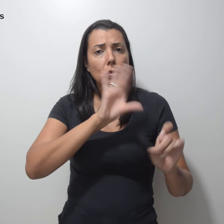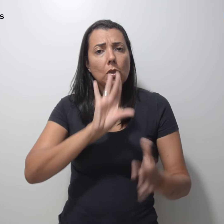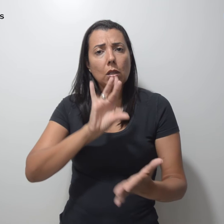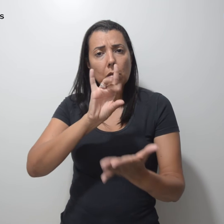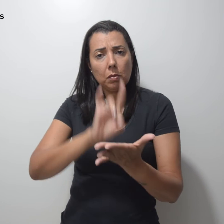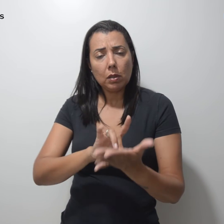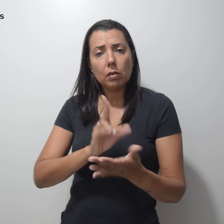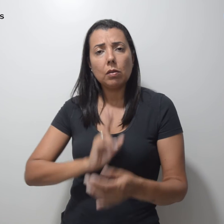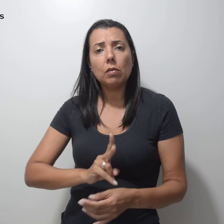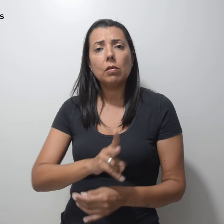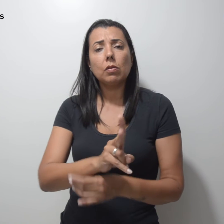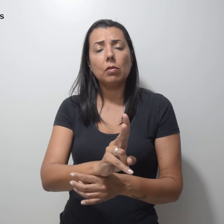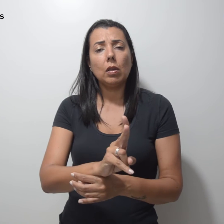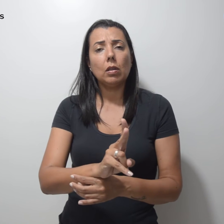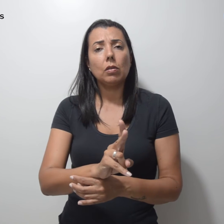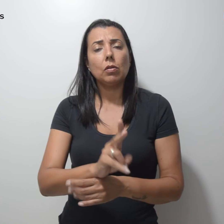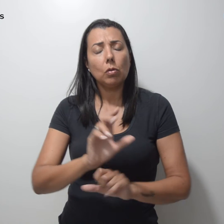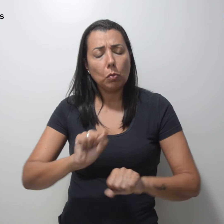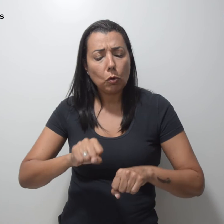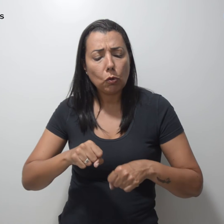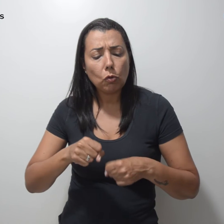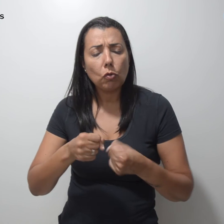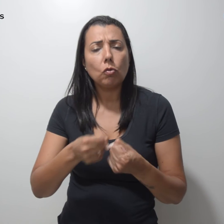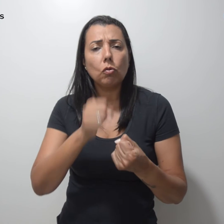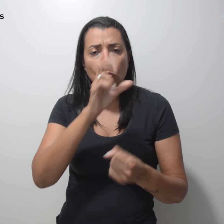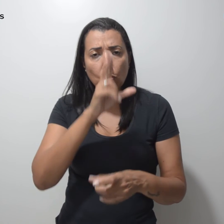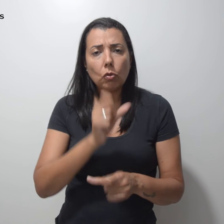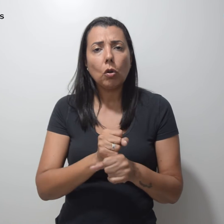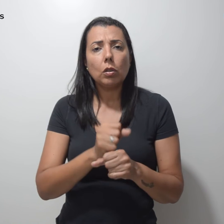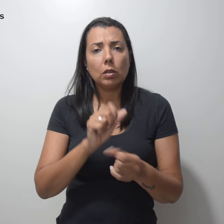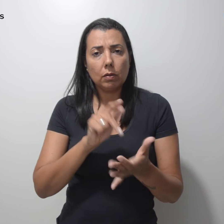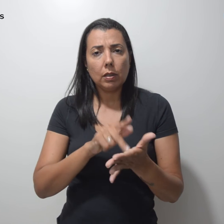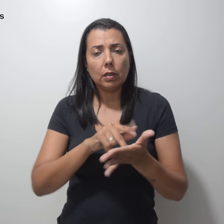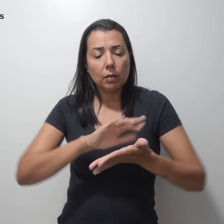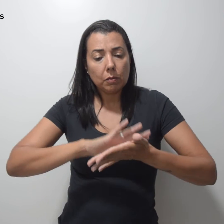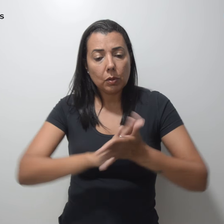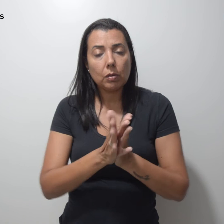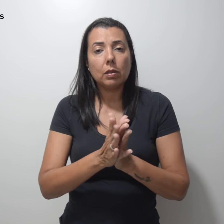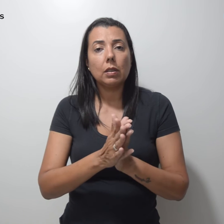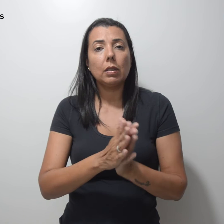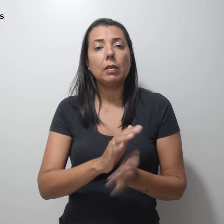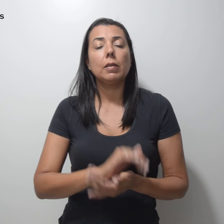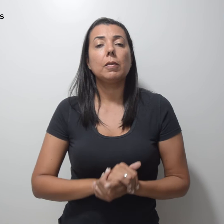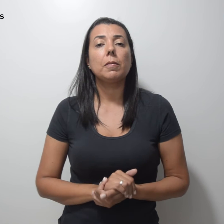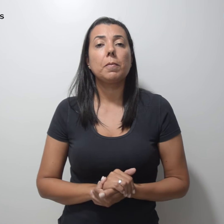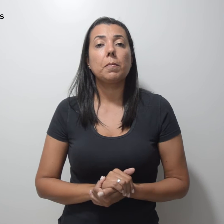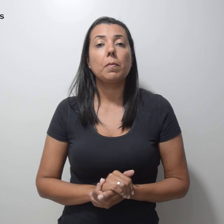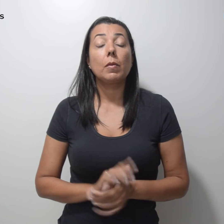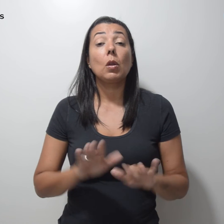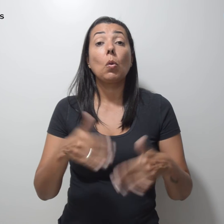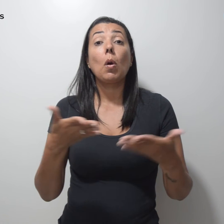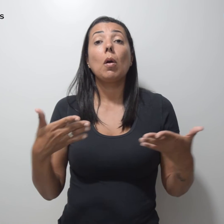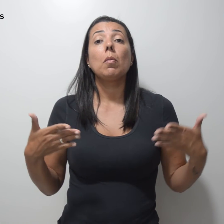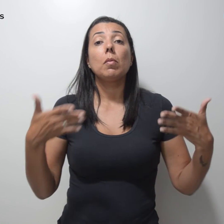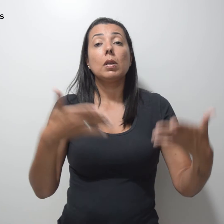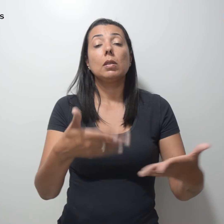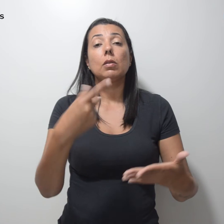mantidos por força justamente do racismo. Qual a participação de sua mãe,